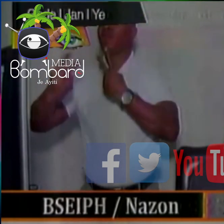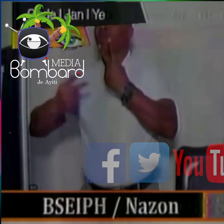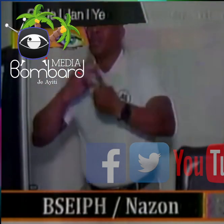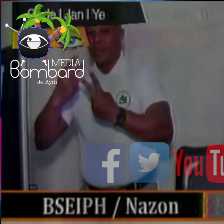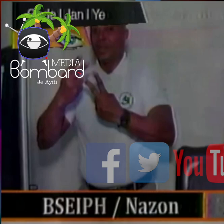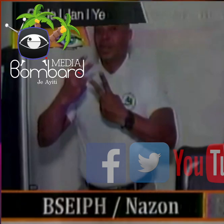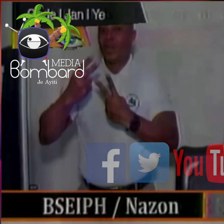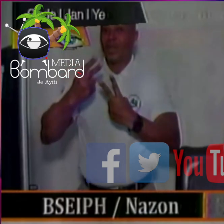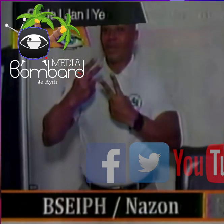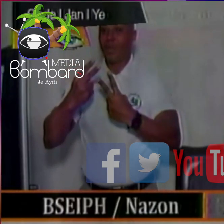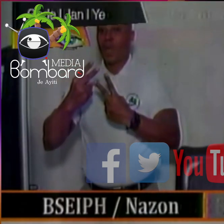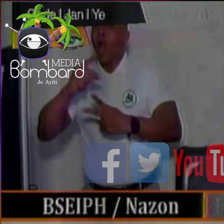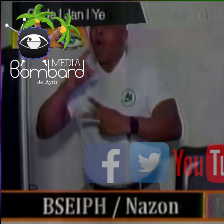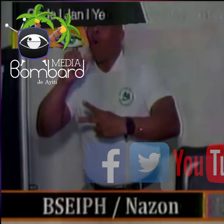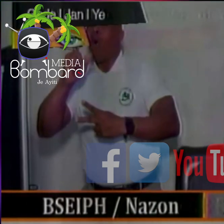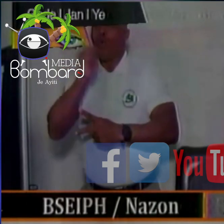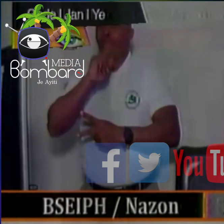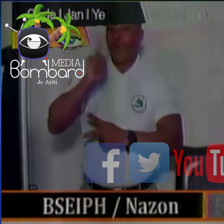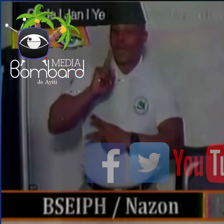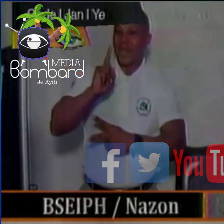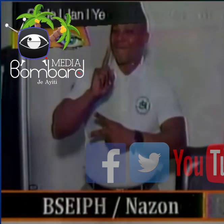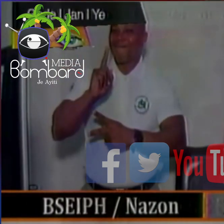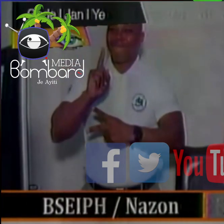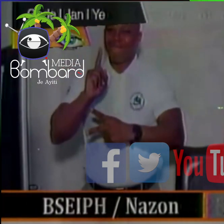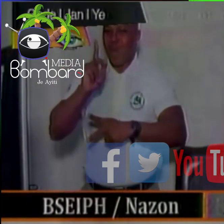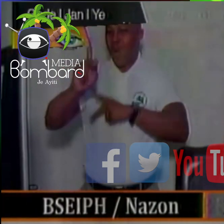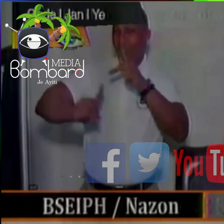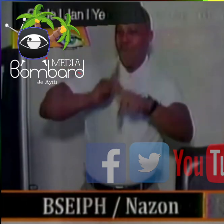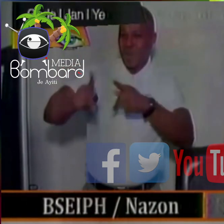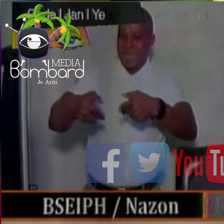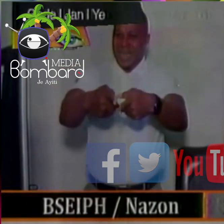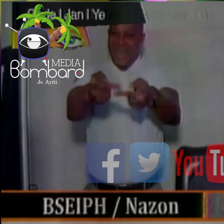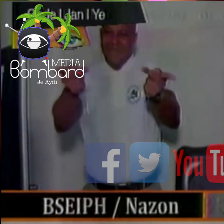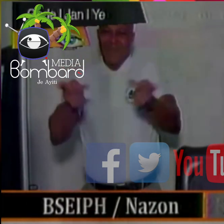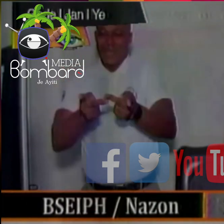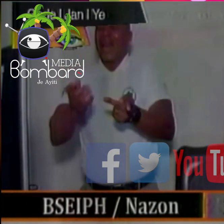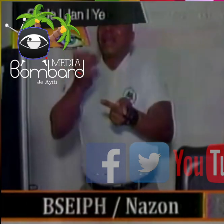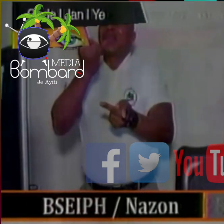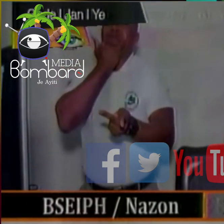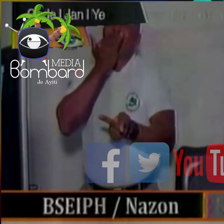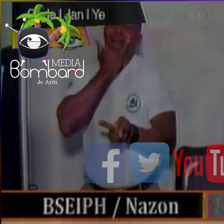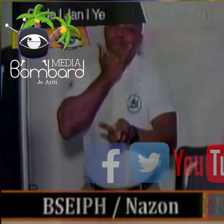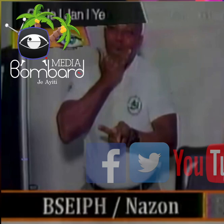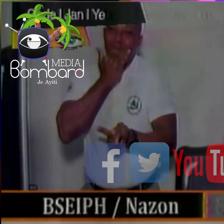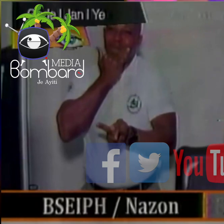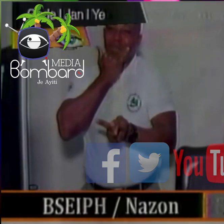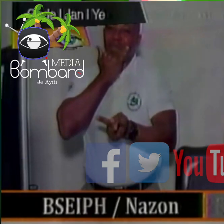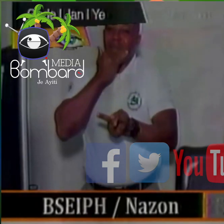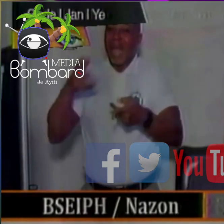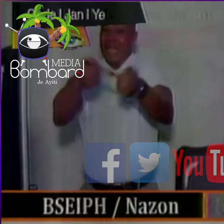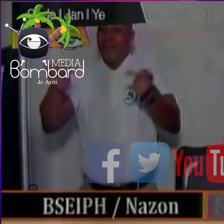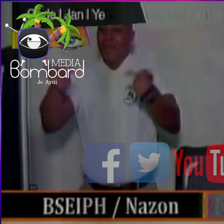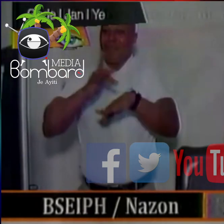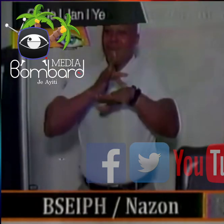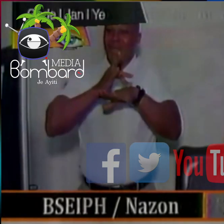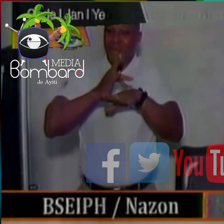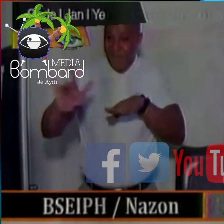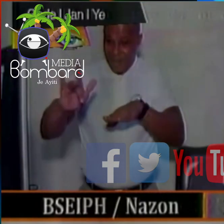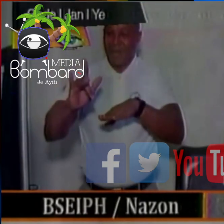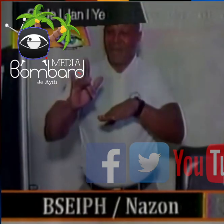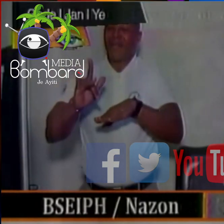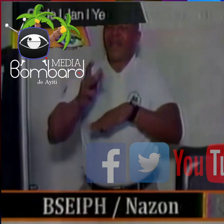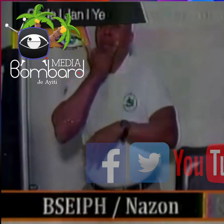toutes les façons, côté mon de l'initiative là, très pas de bon, c'est dans la cour à retailler, pas de gokena, du tout, du tout. Maintenant, étant donné